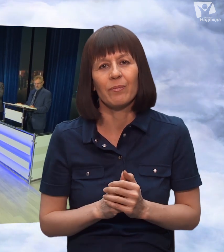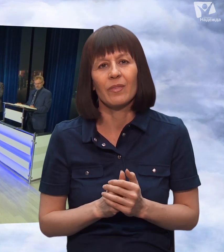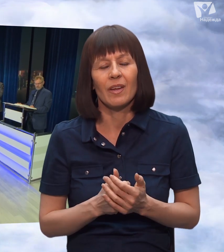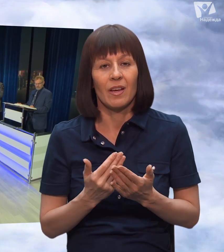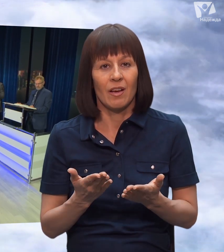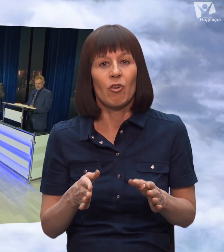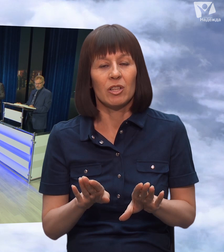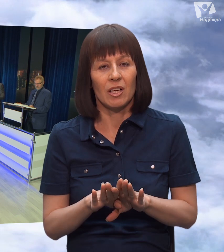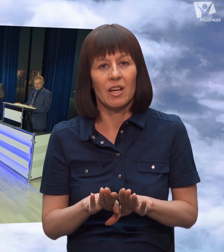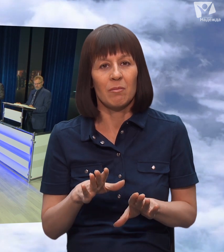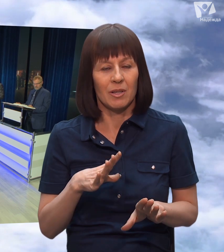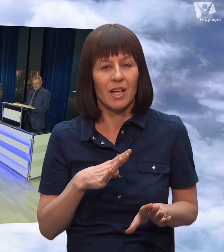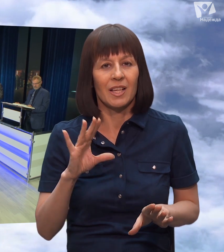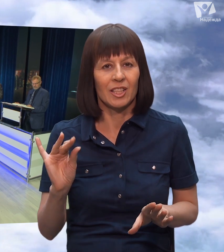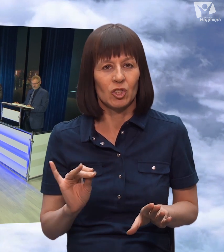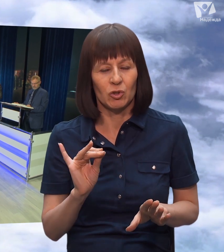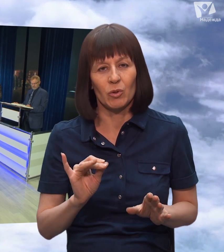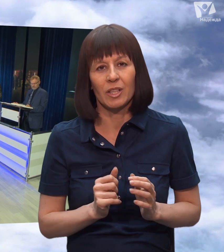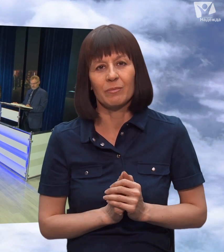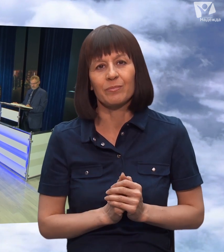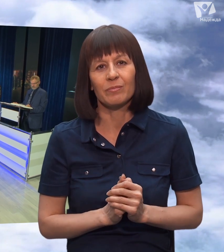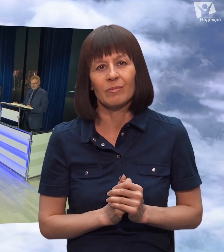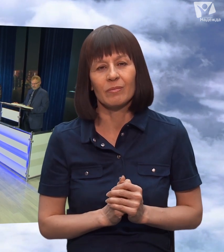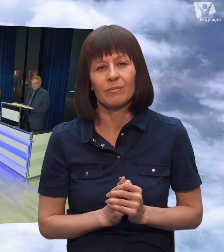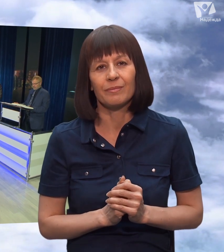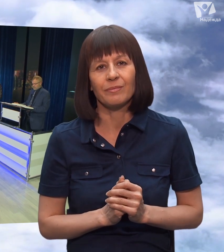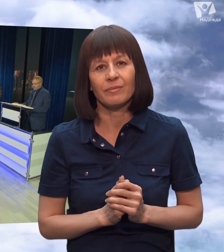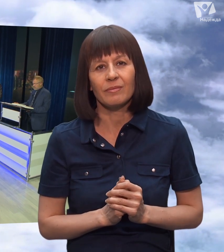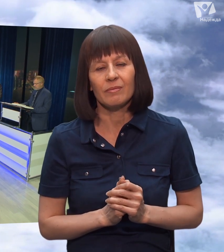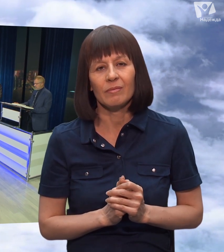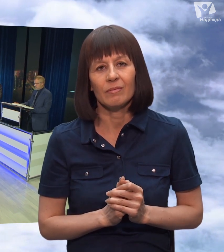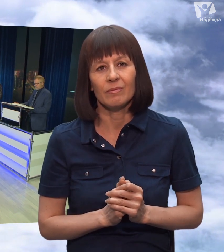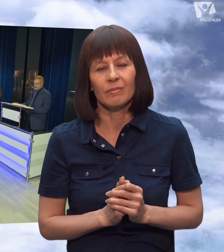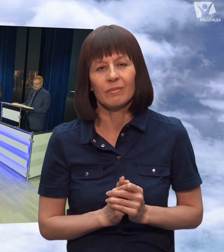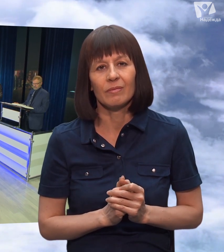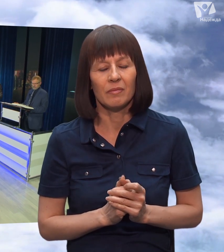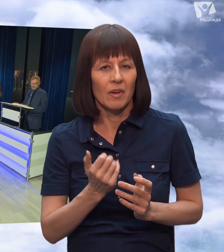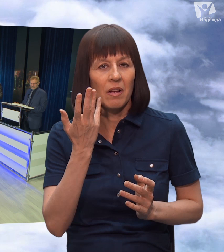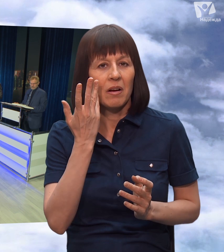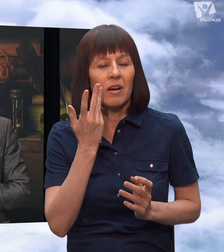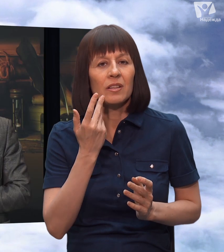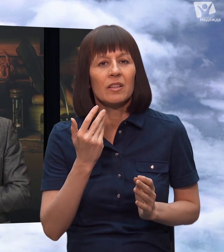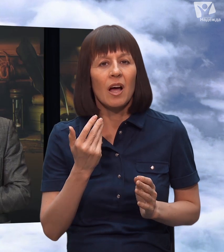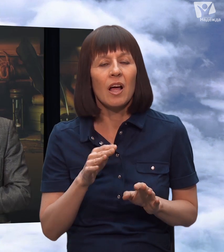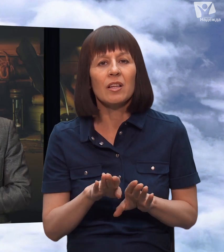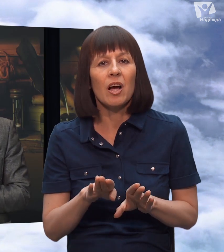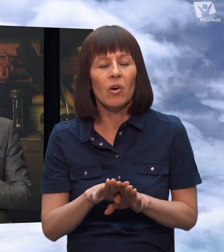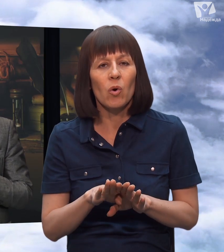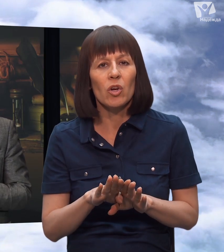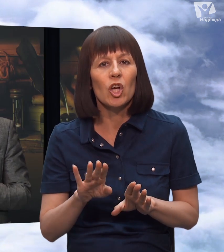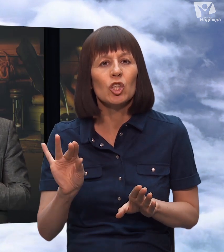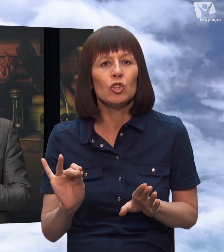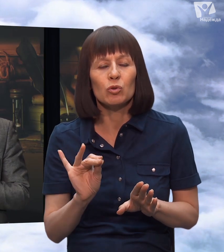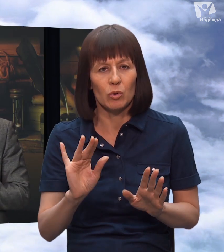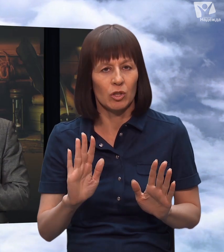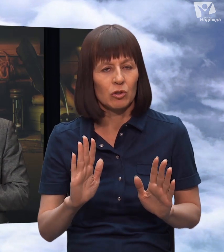давайте вспомним немножко исторический контекст когда это происходит все в